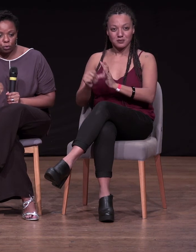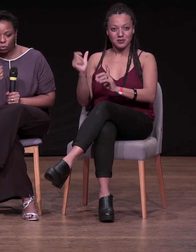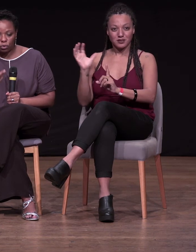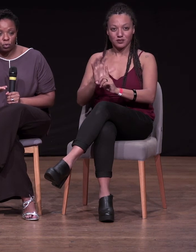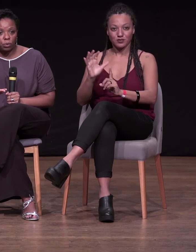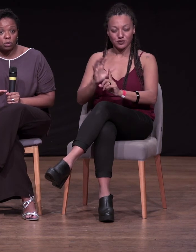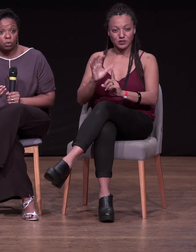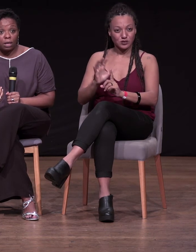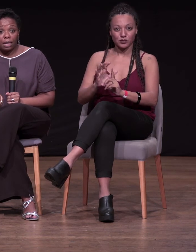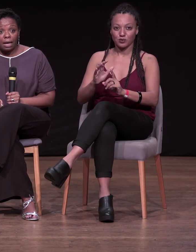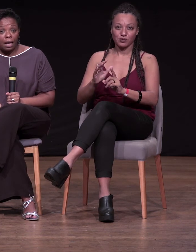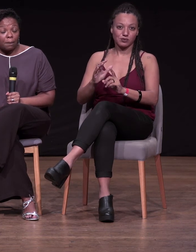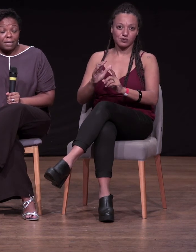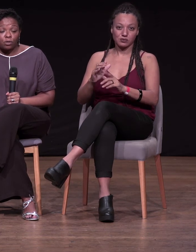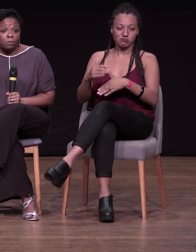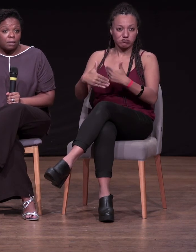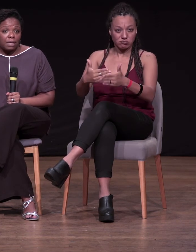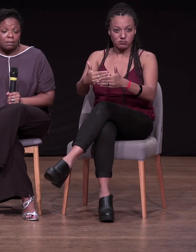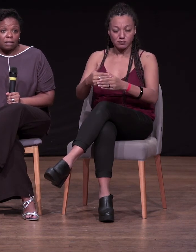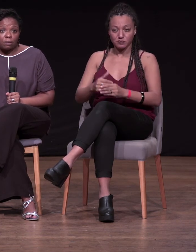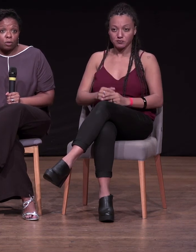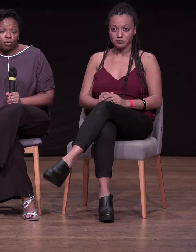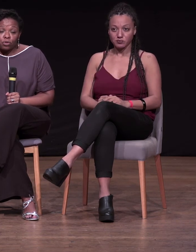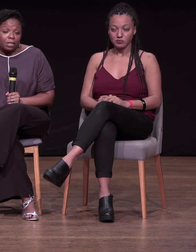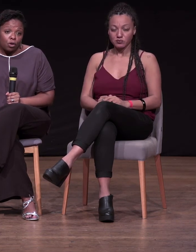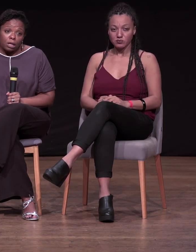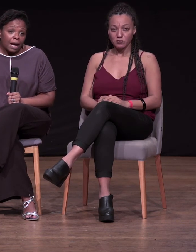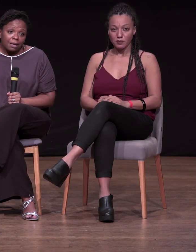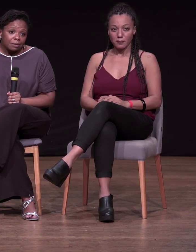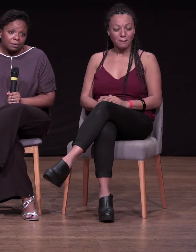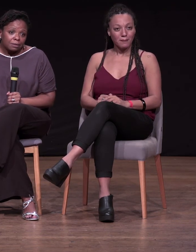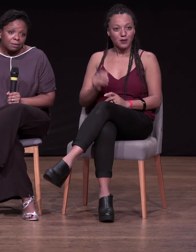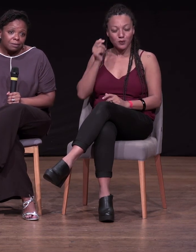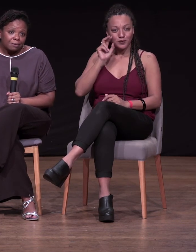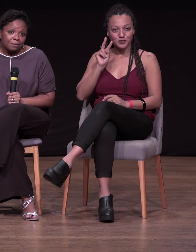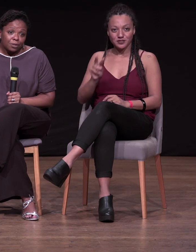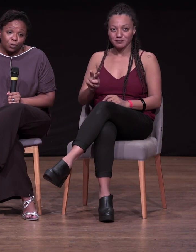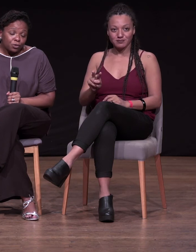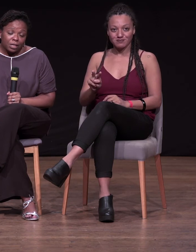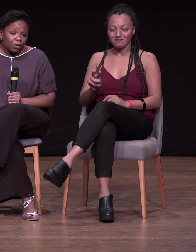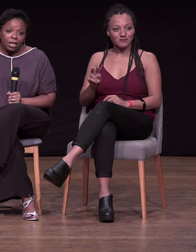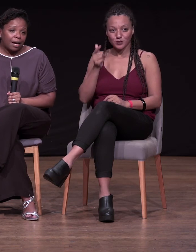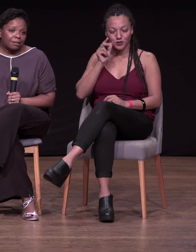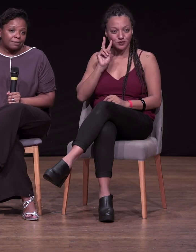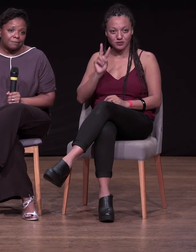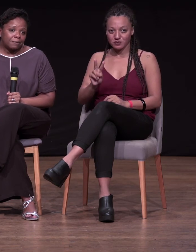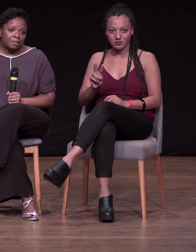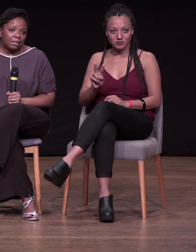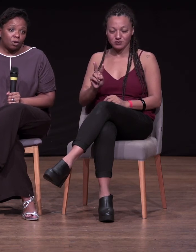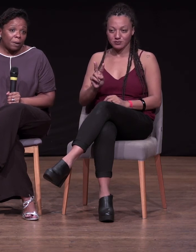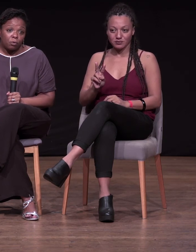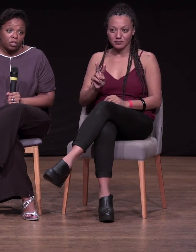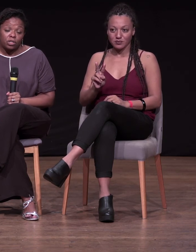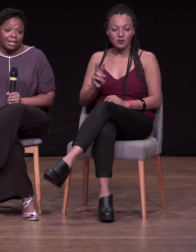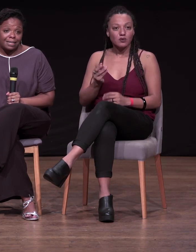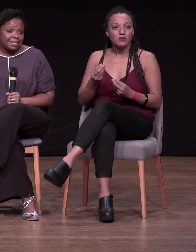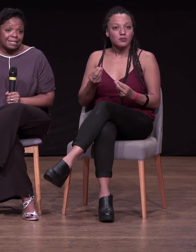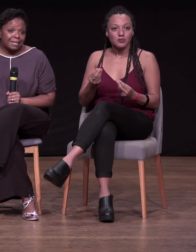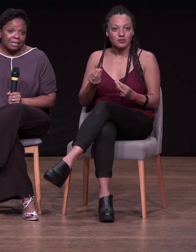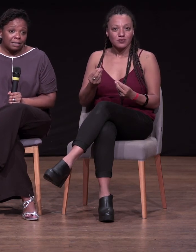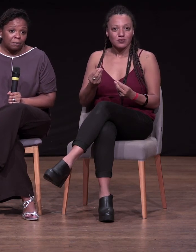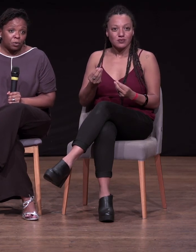Strange Fruit, tudo isso, mas eu não consegui olhar. Não consegui olhar. Como é que